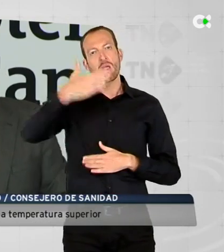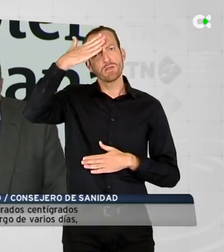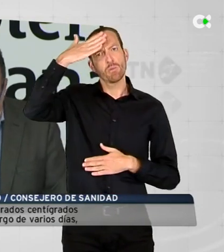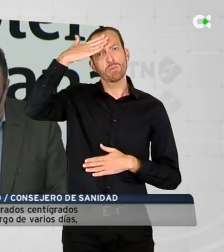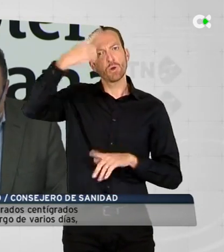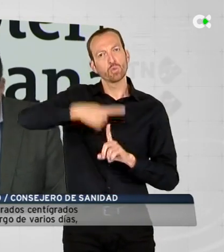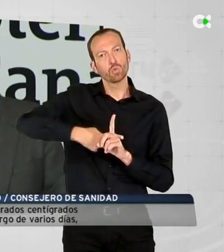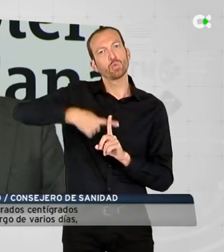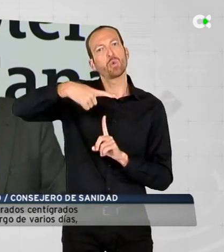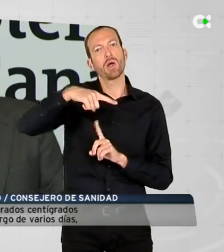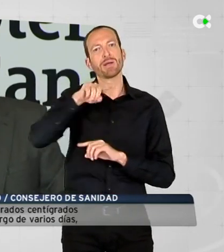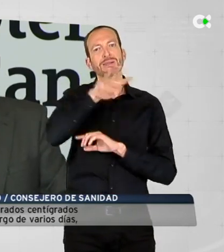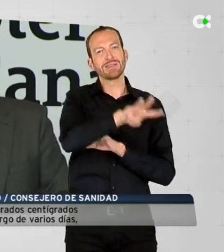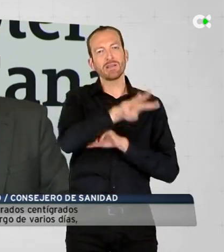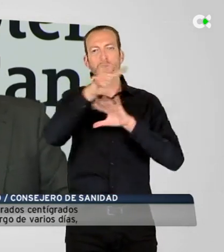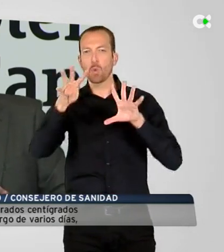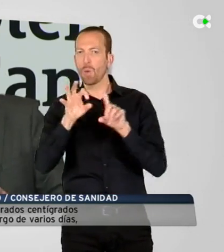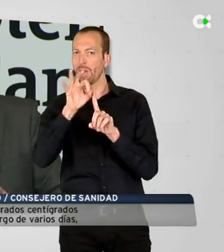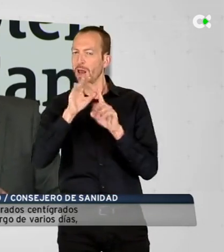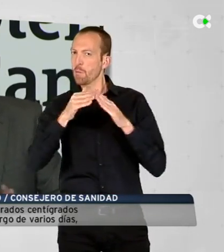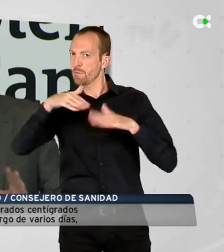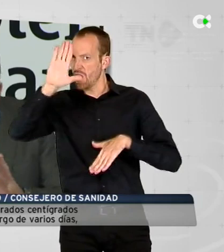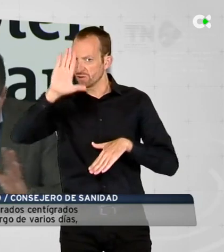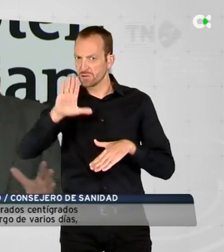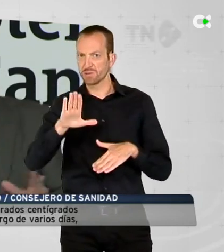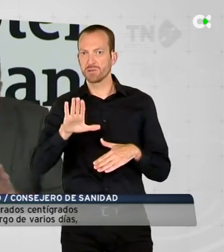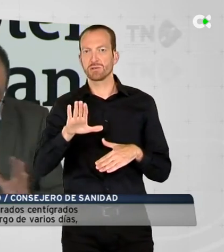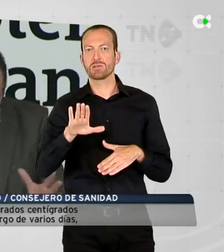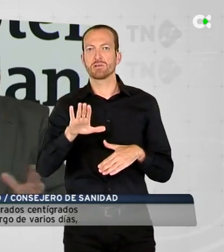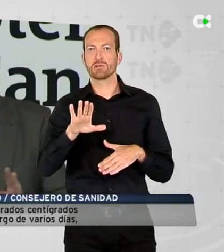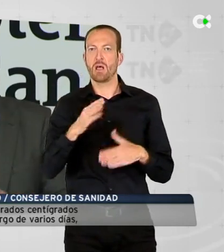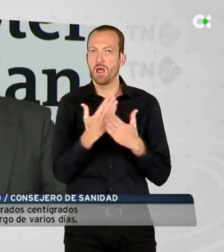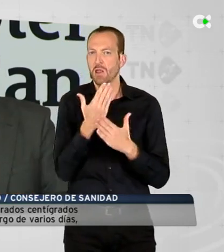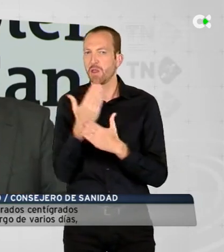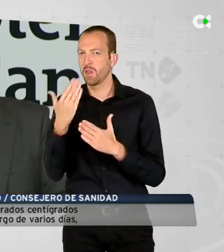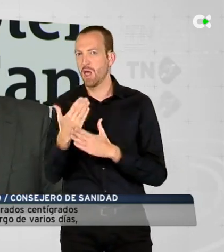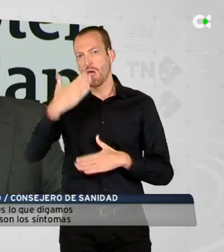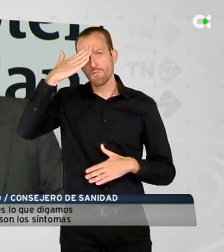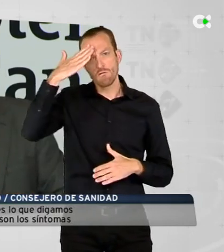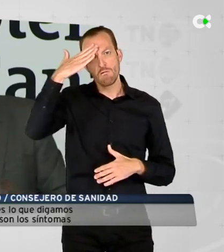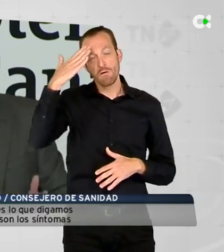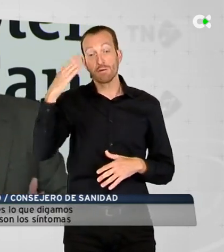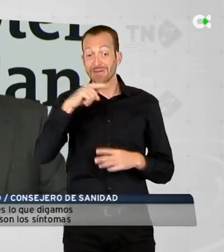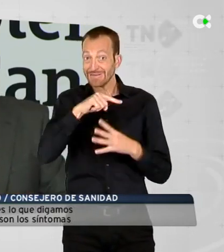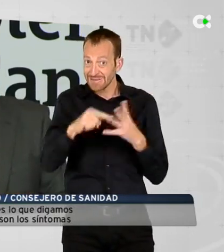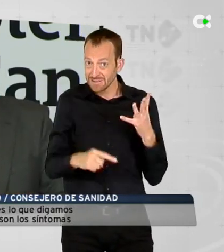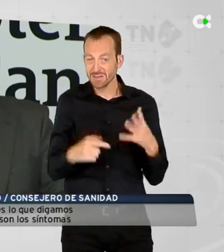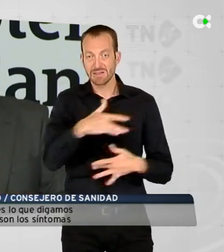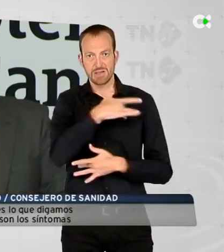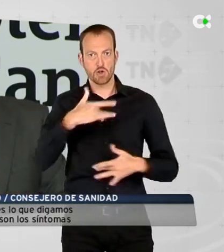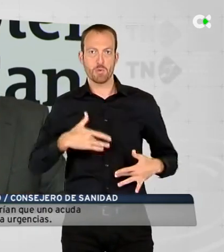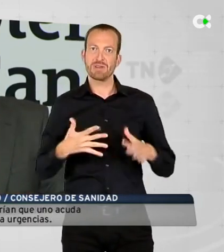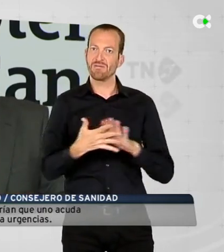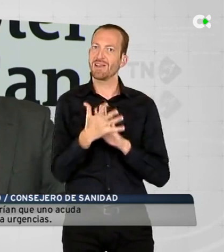que sea superior a 39 grados centígrados a lo largo de varios días eso es lo que digamos son los